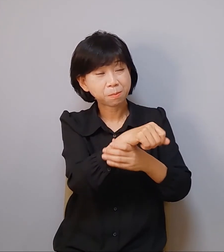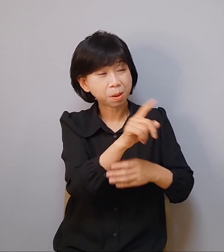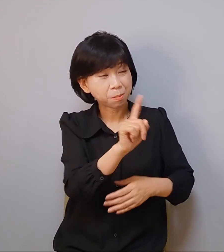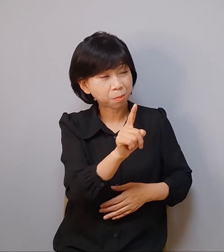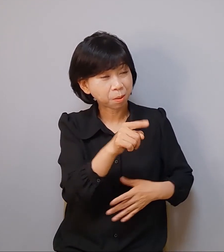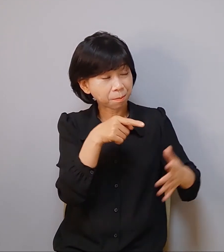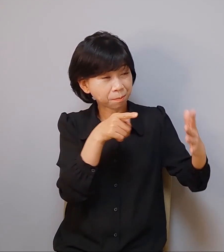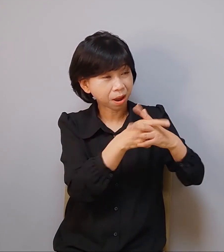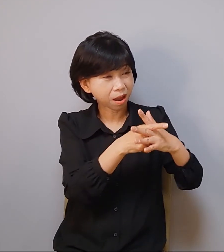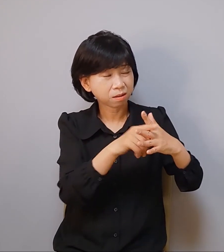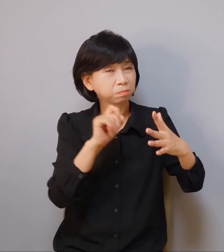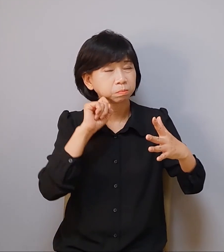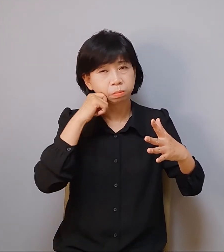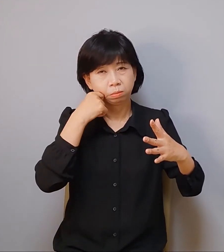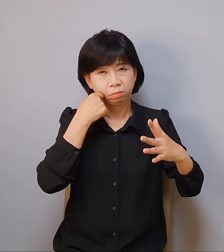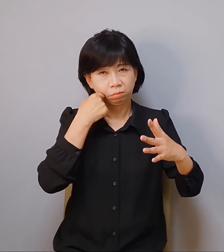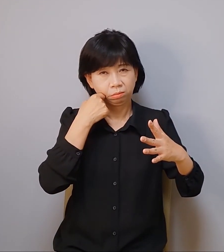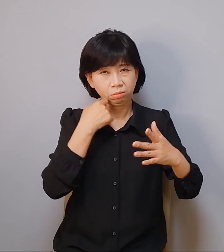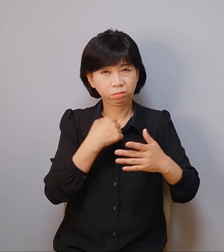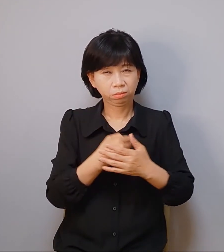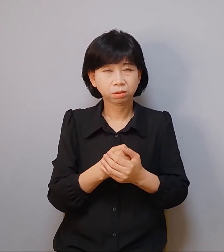알 수 있습니다.